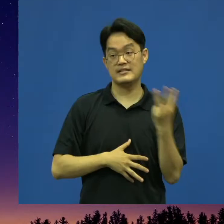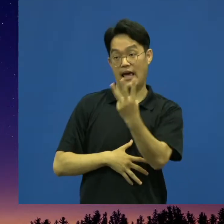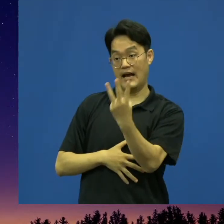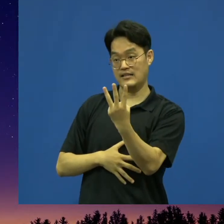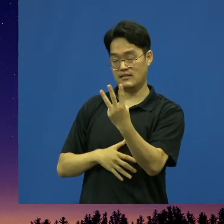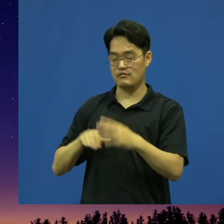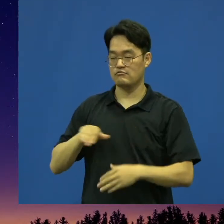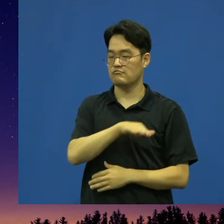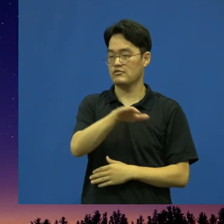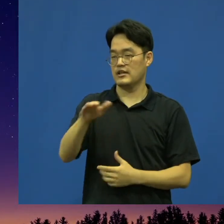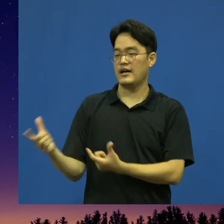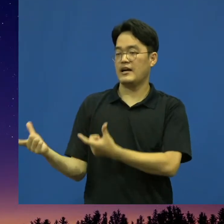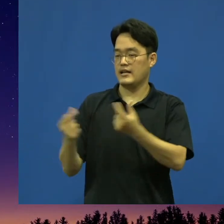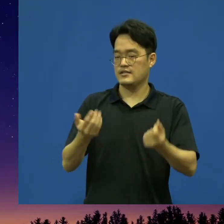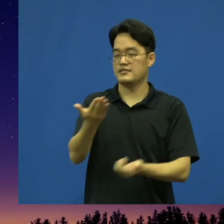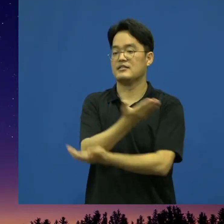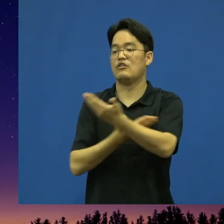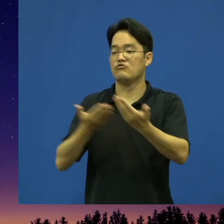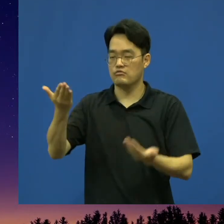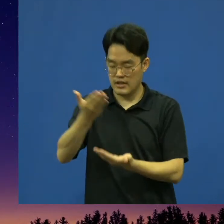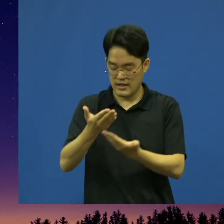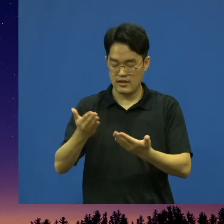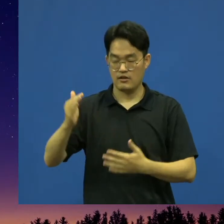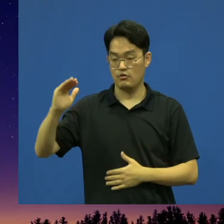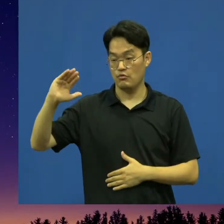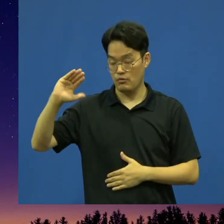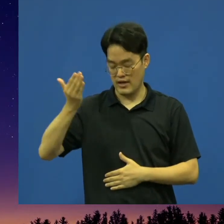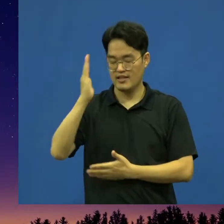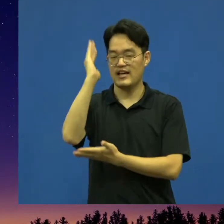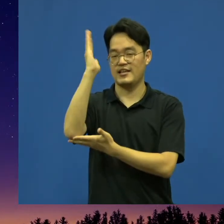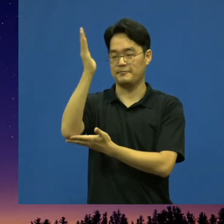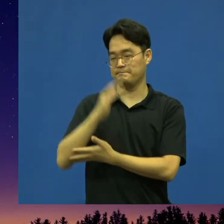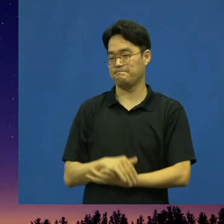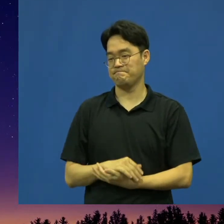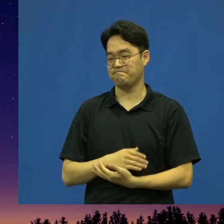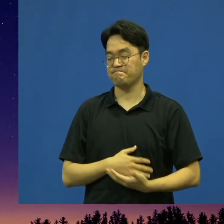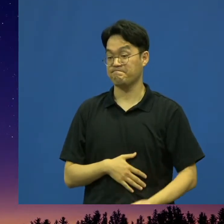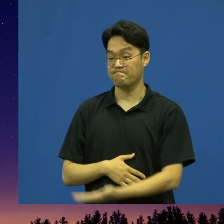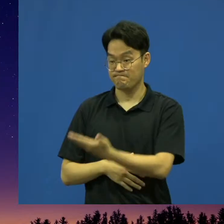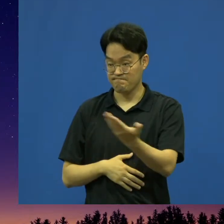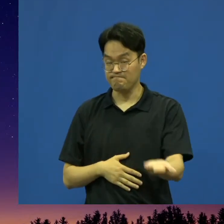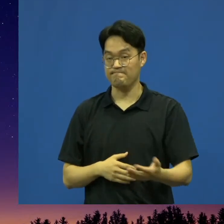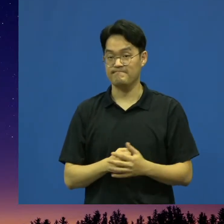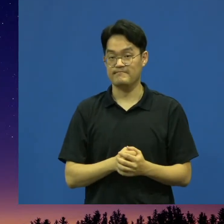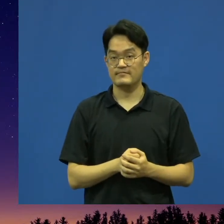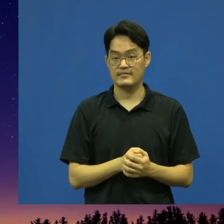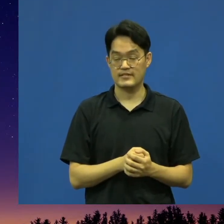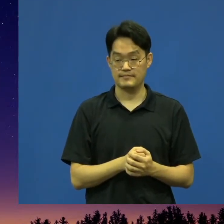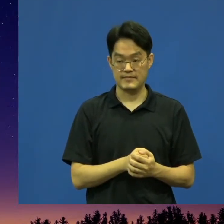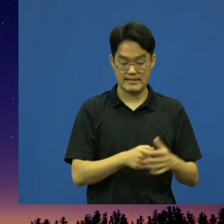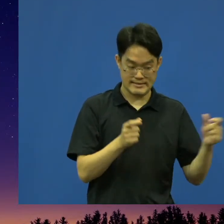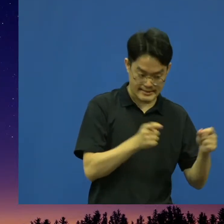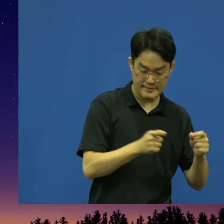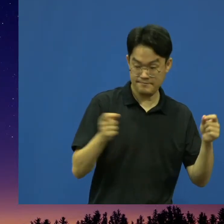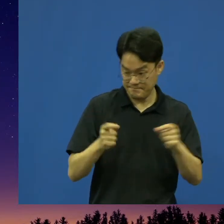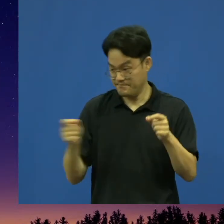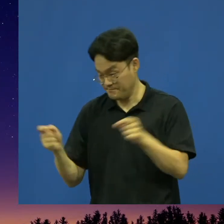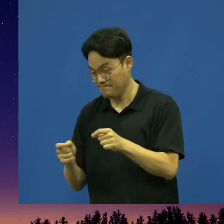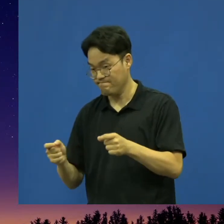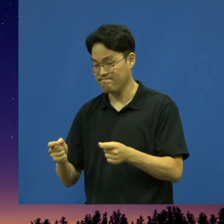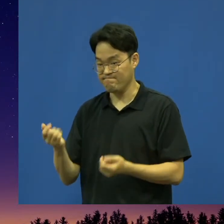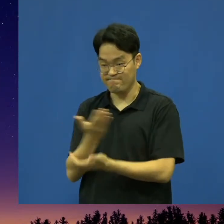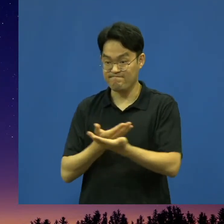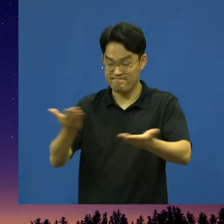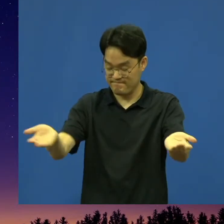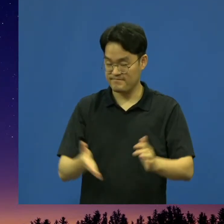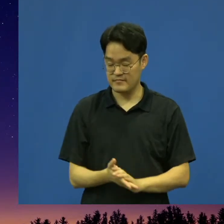본문의 환상의 핵심들이에요. 한번 짧게 한번 볼게요. 여러분,